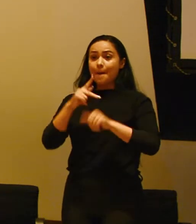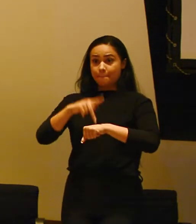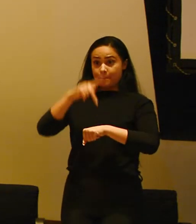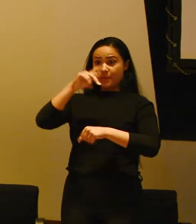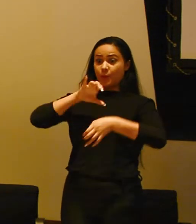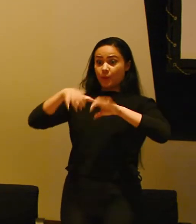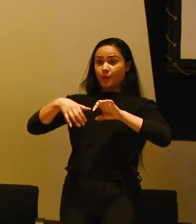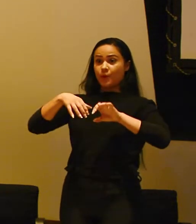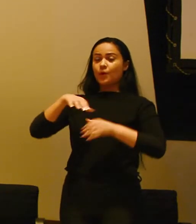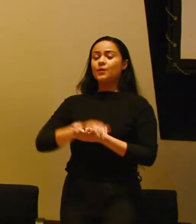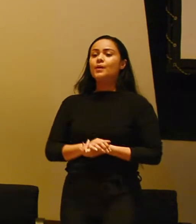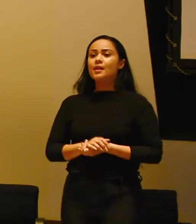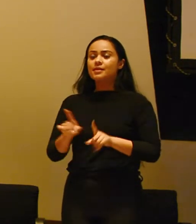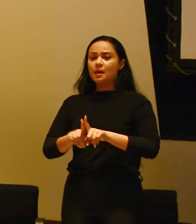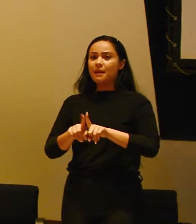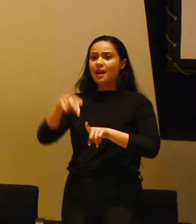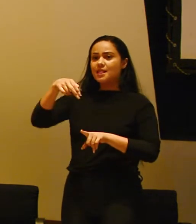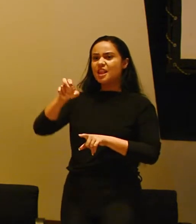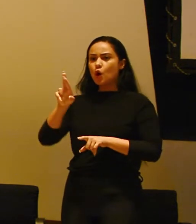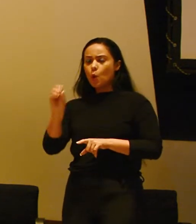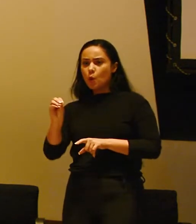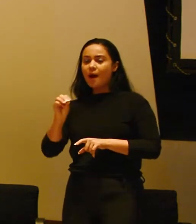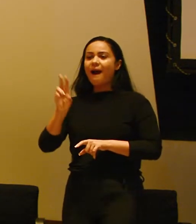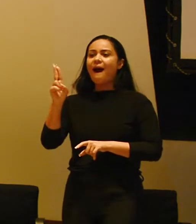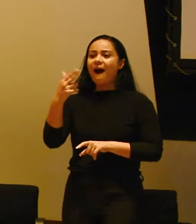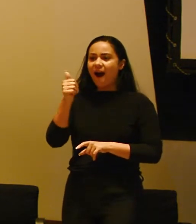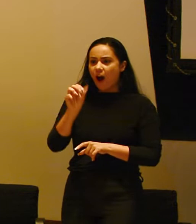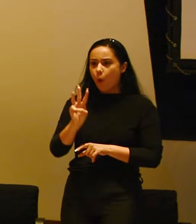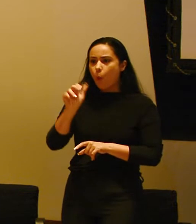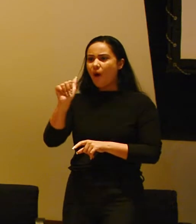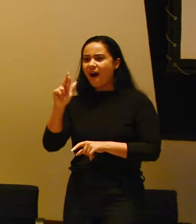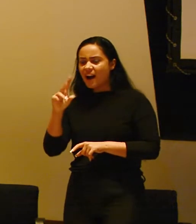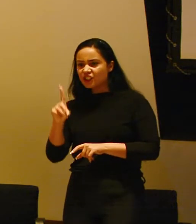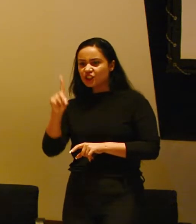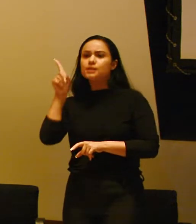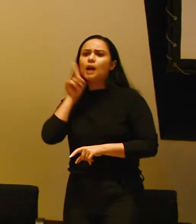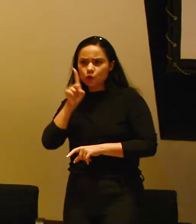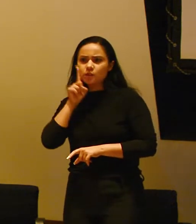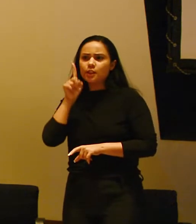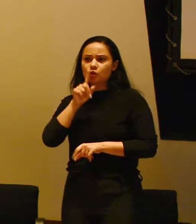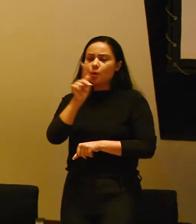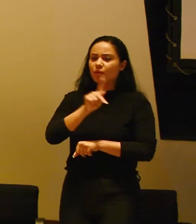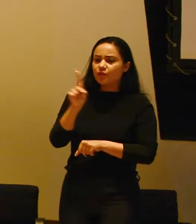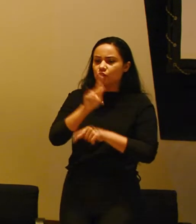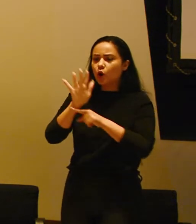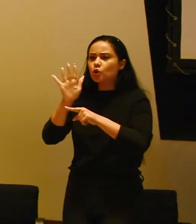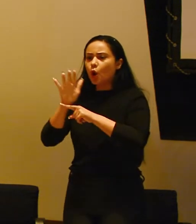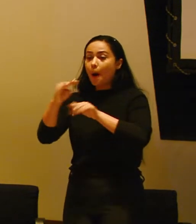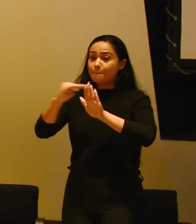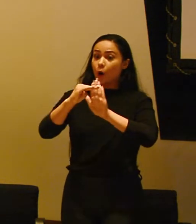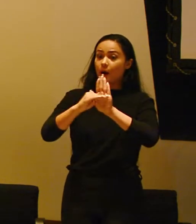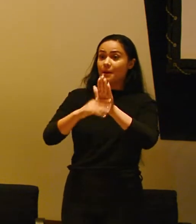pós-graduado em otologia, neurotologia pela Harvard University, Estados Unidos, professor, orientador do programa